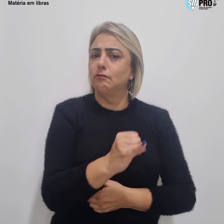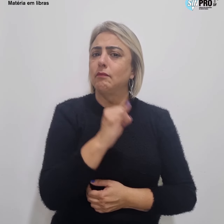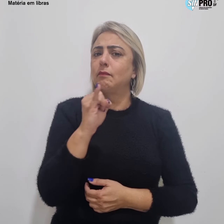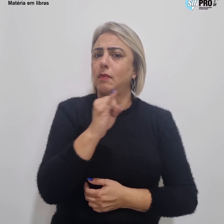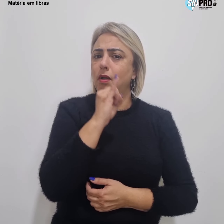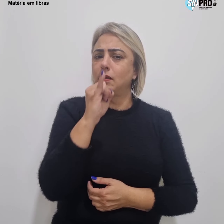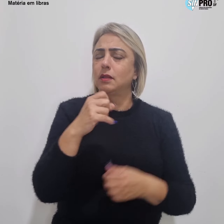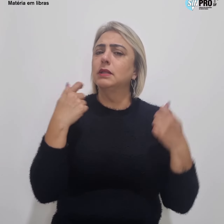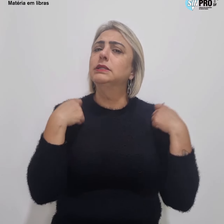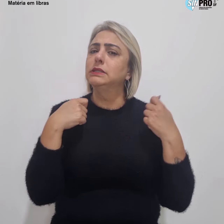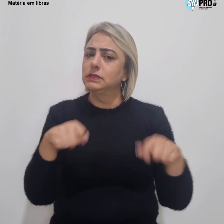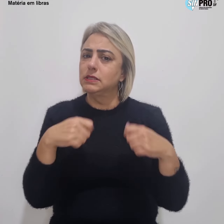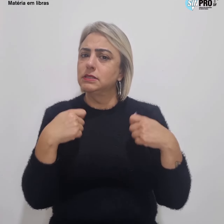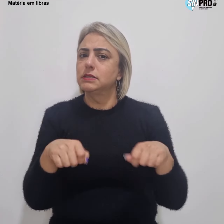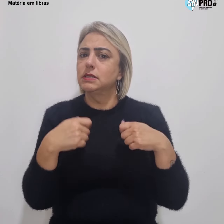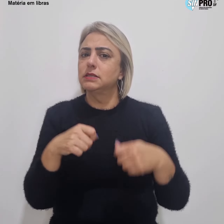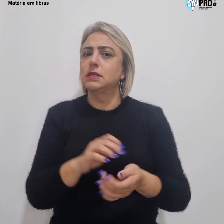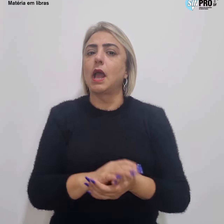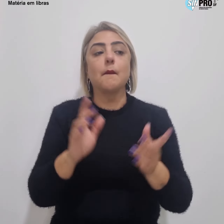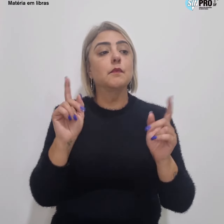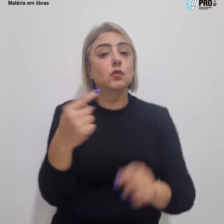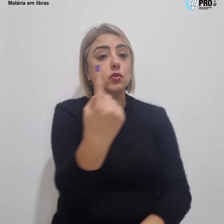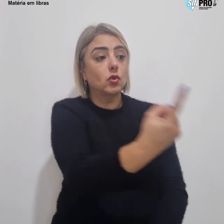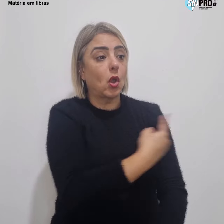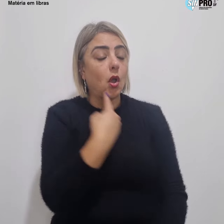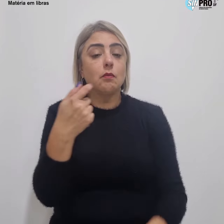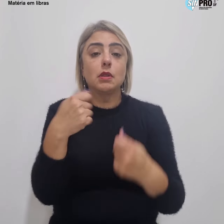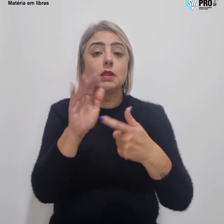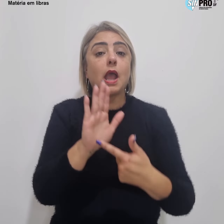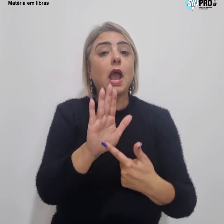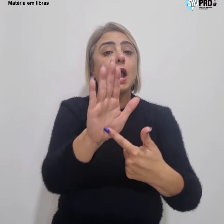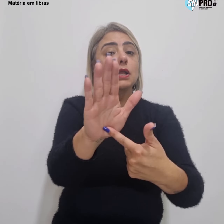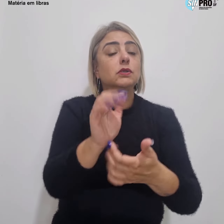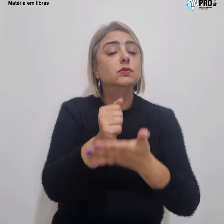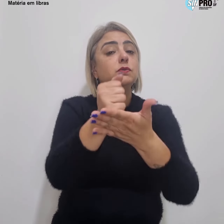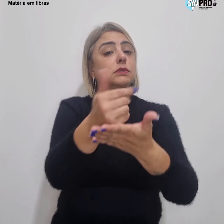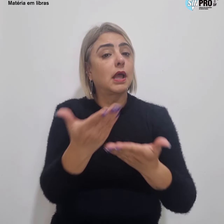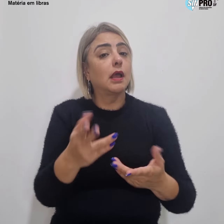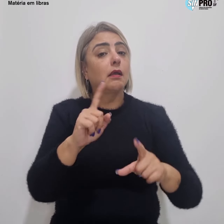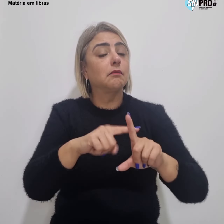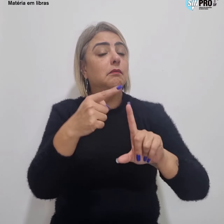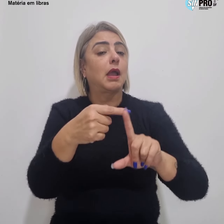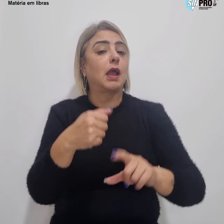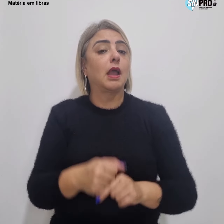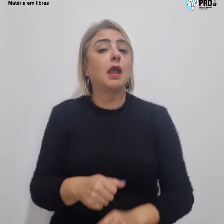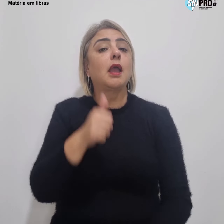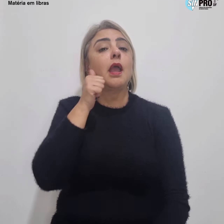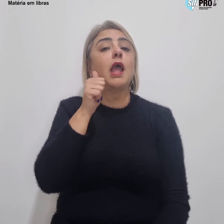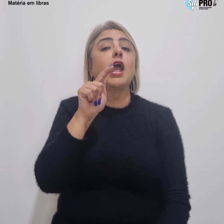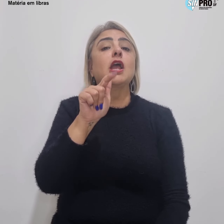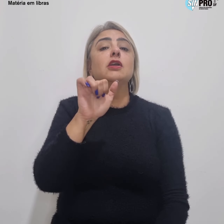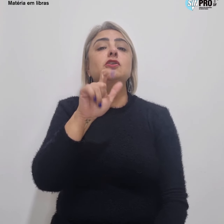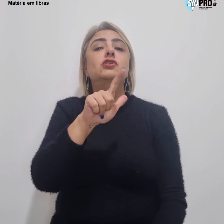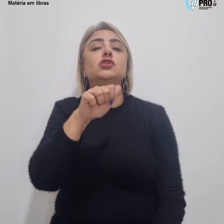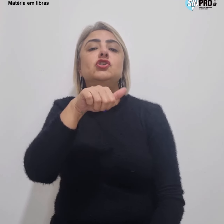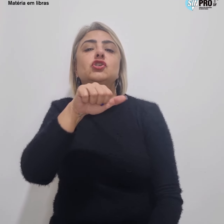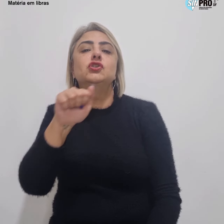e necessário. Precisamos ajudar mais. Gilza Lúcia Camilo,